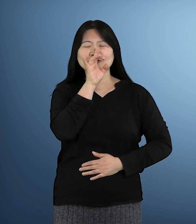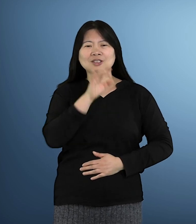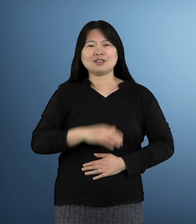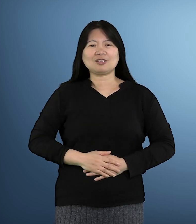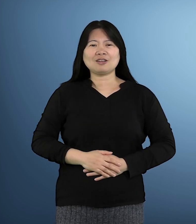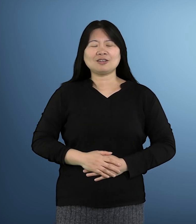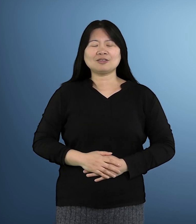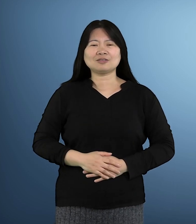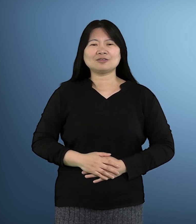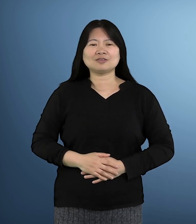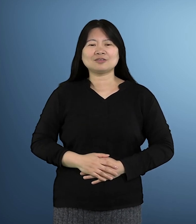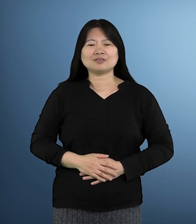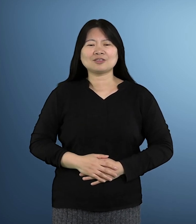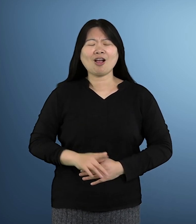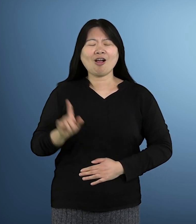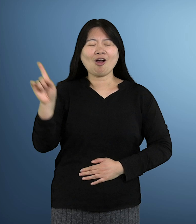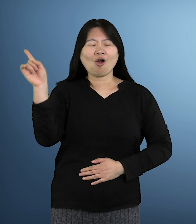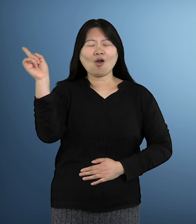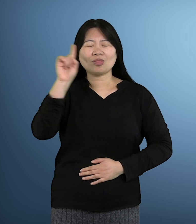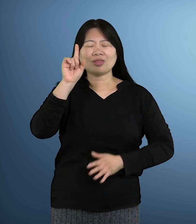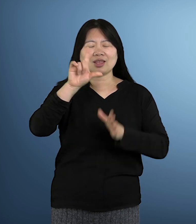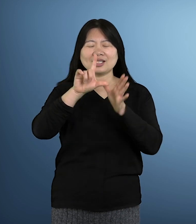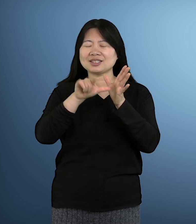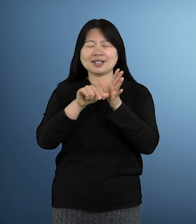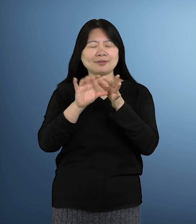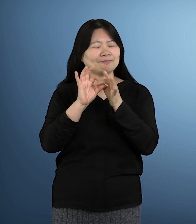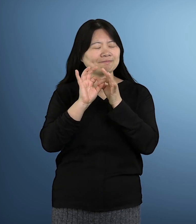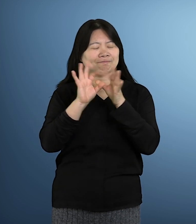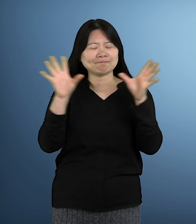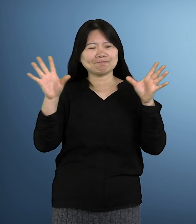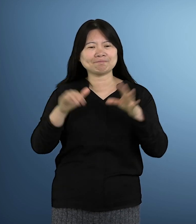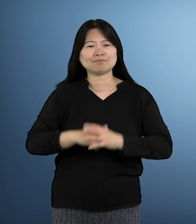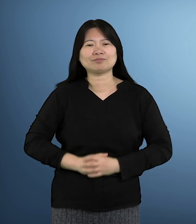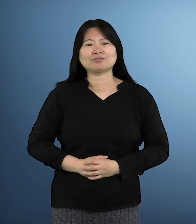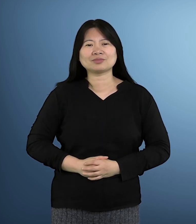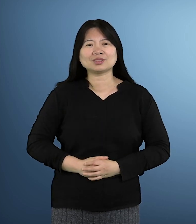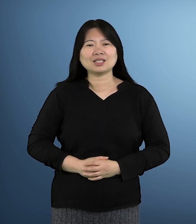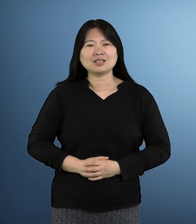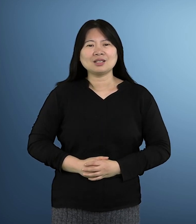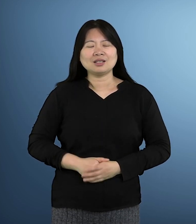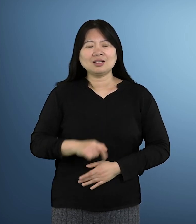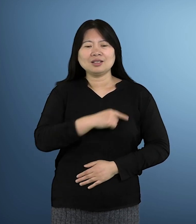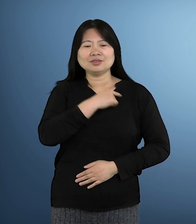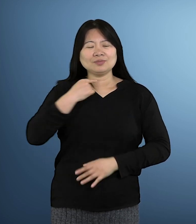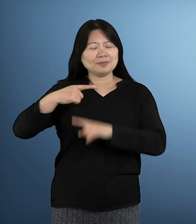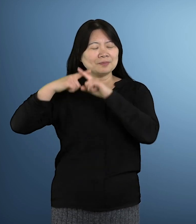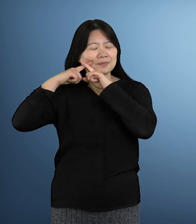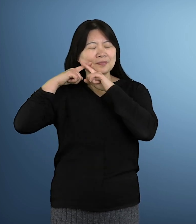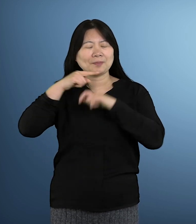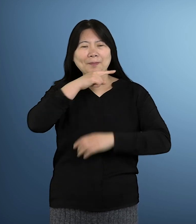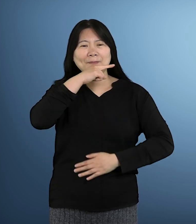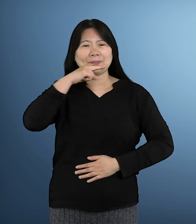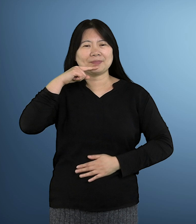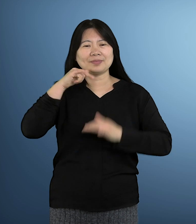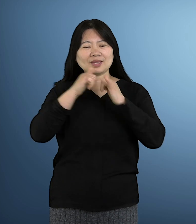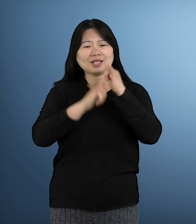온 시대도, 어느 시대도 수많은 순교의 피가 역사 속에